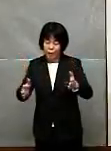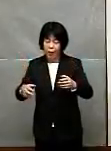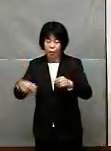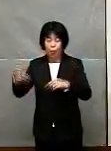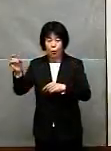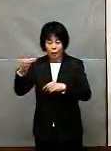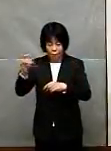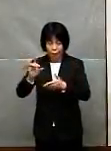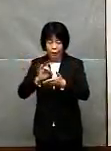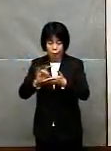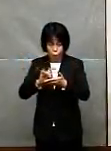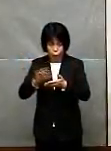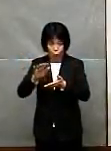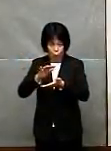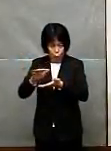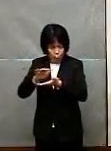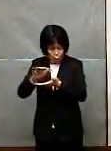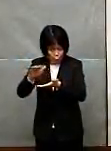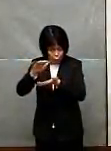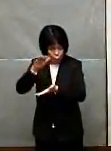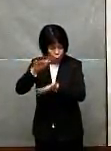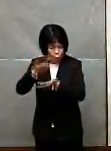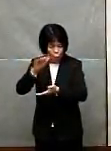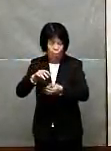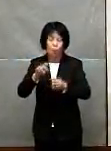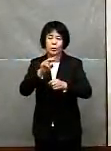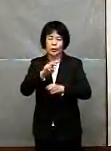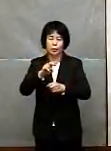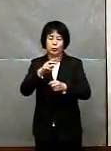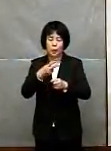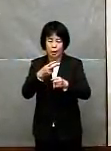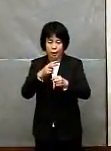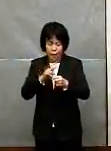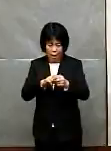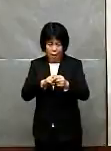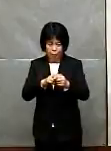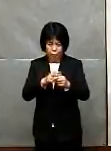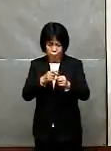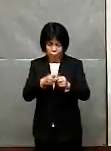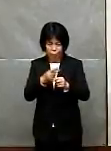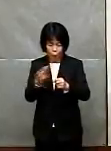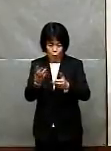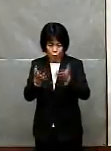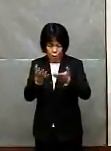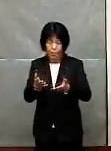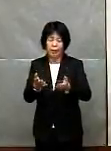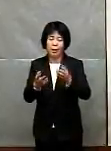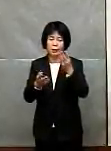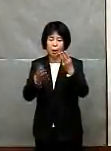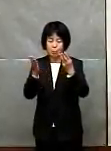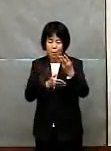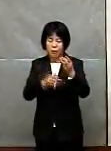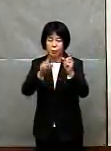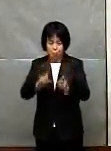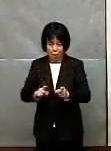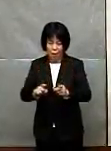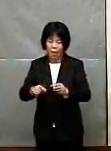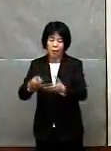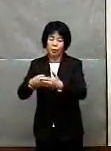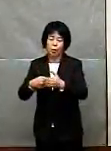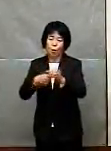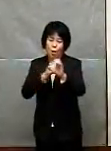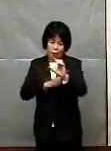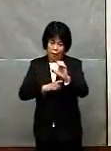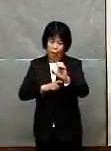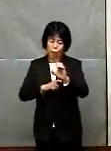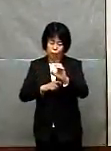を平成22年度対比 3% の削減を目安に、省エネ節電の取り組